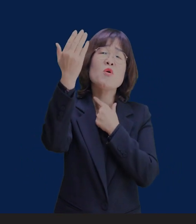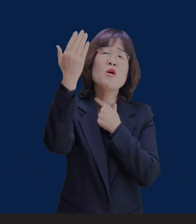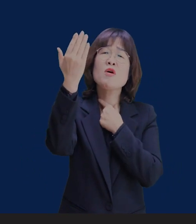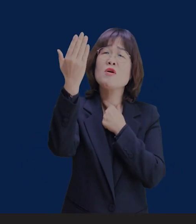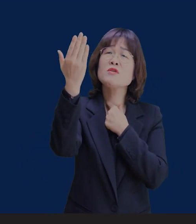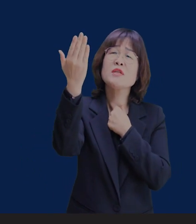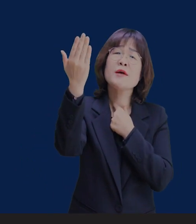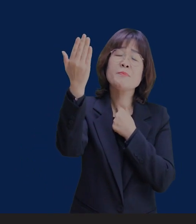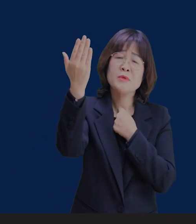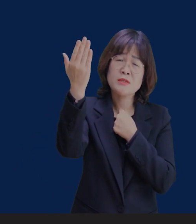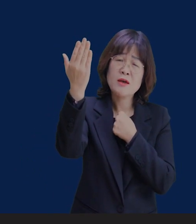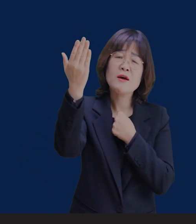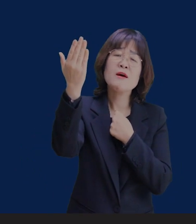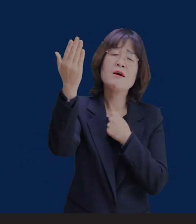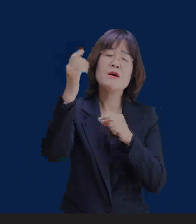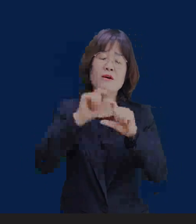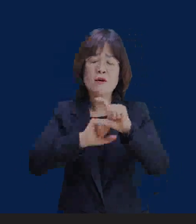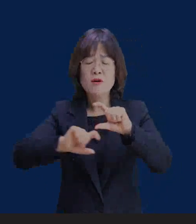주소서. 주님만을